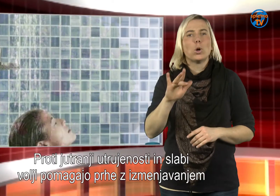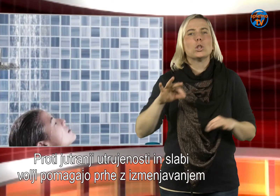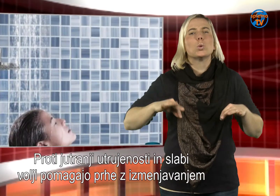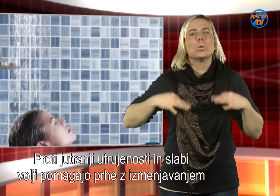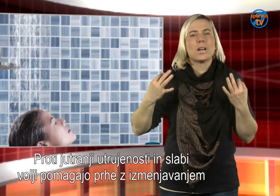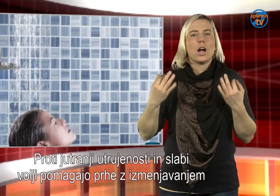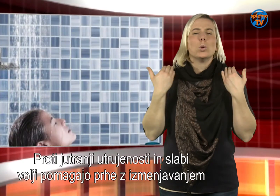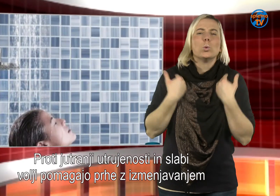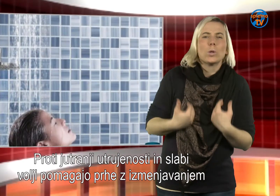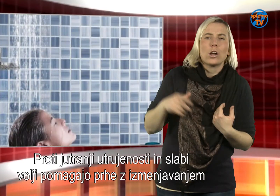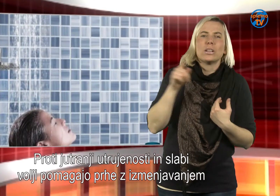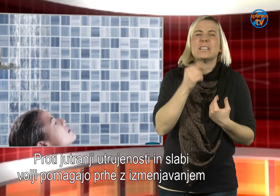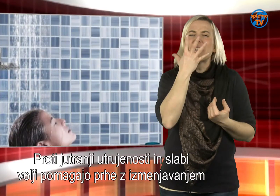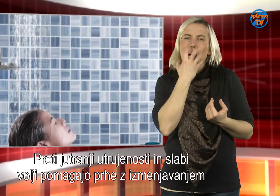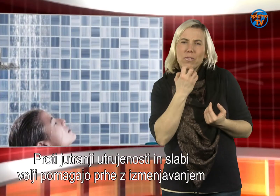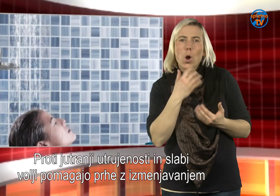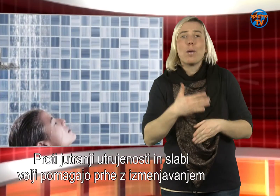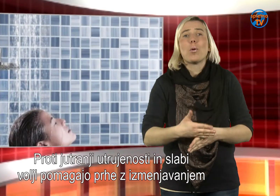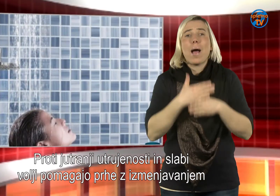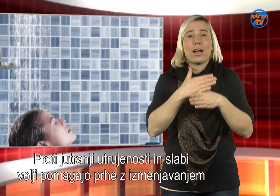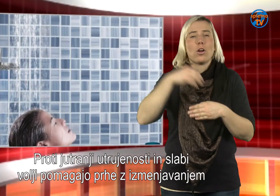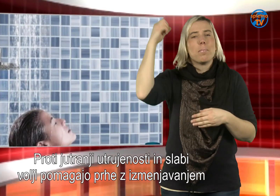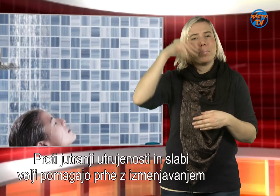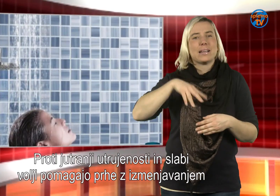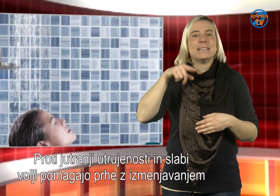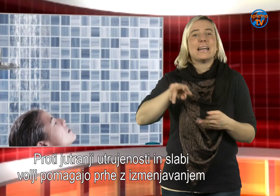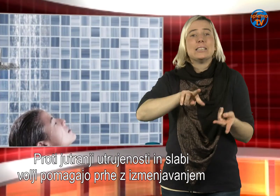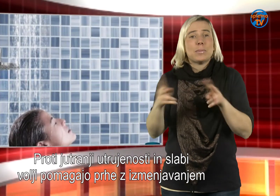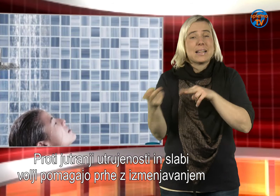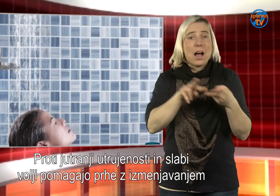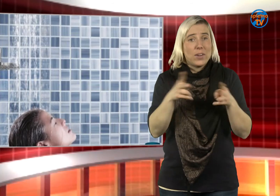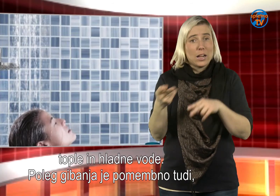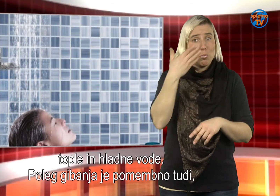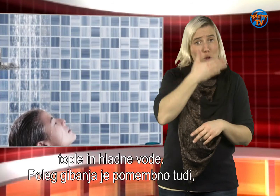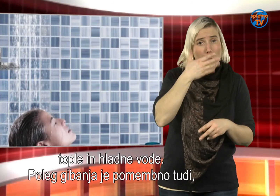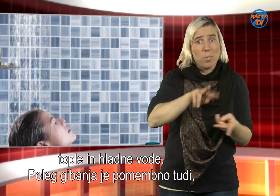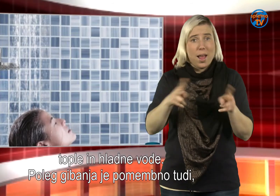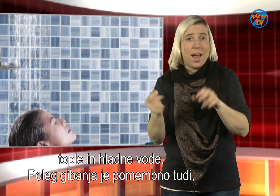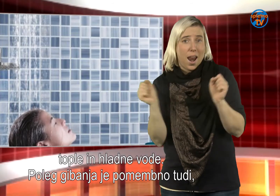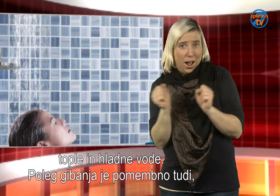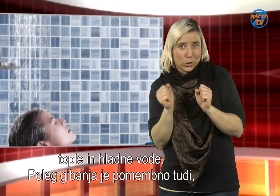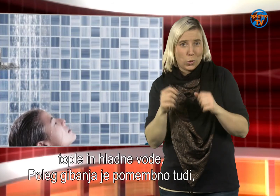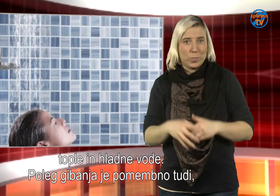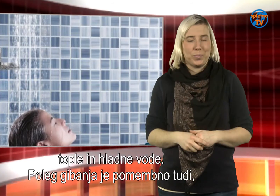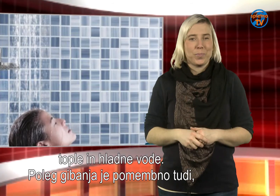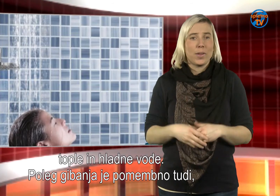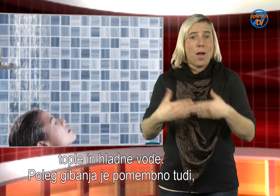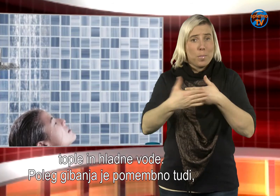Po jutranji utrujenosti in slabi volji pomagajo prhe z izmenjavanjem tople in hladne vode. Poleg gibanja